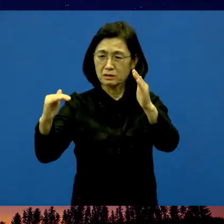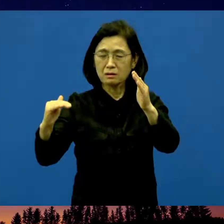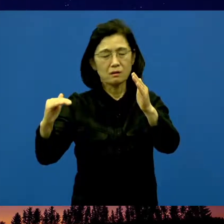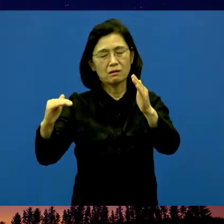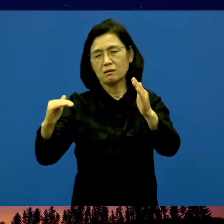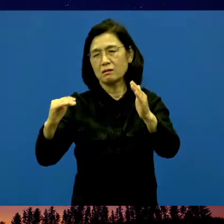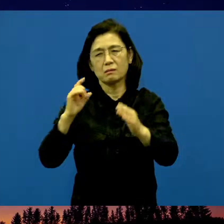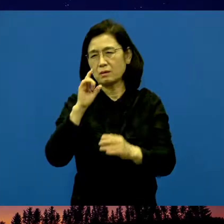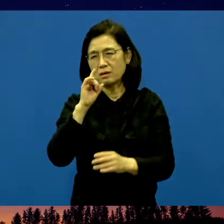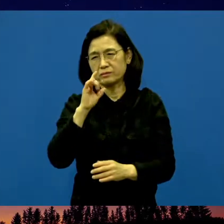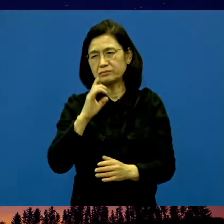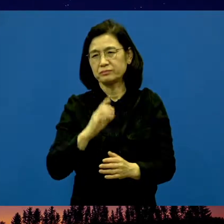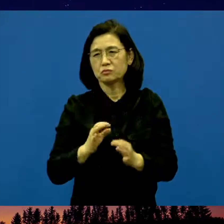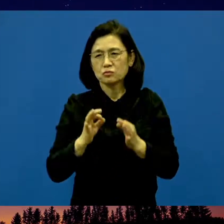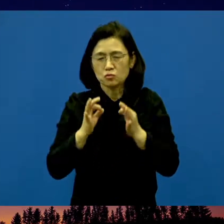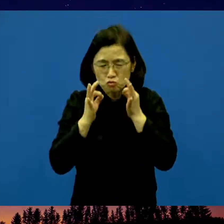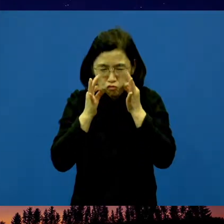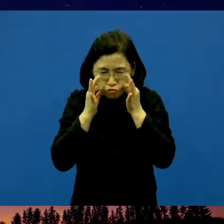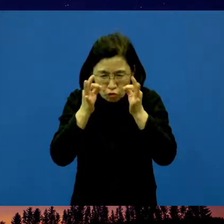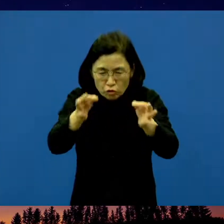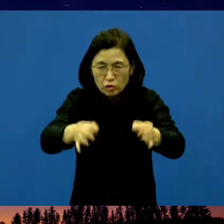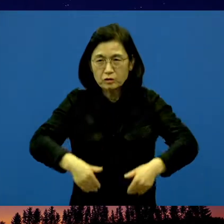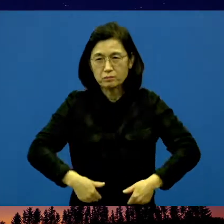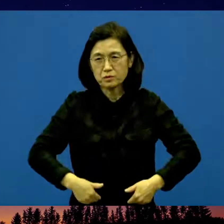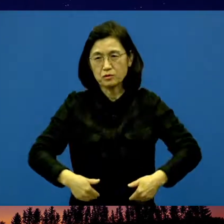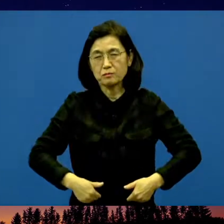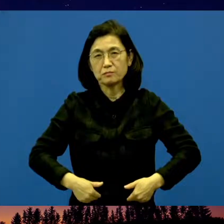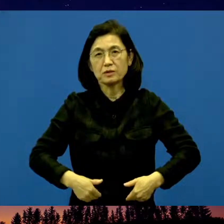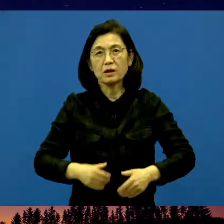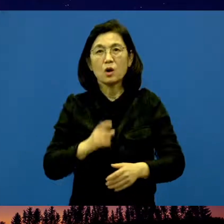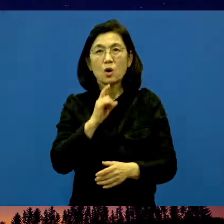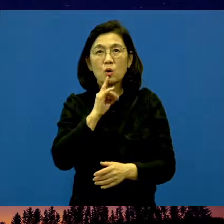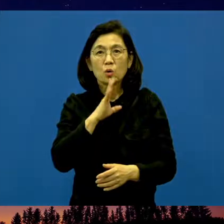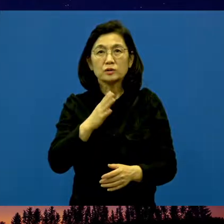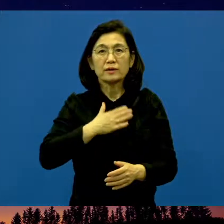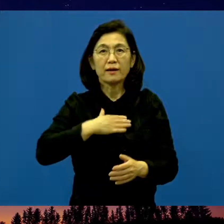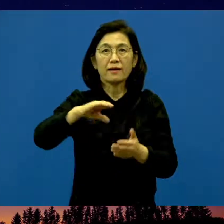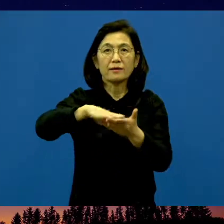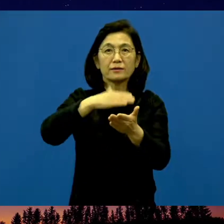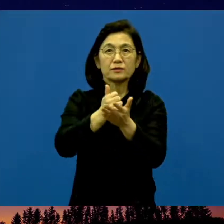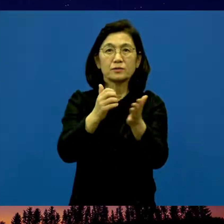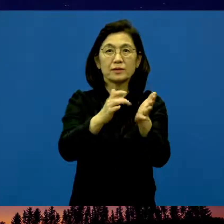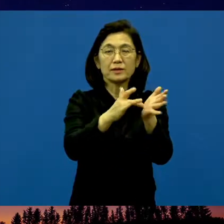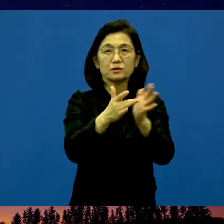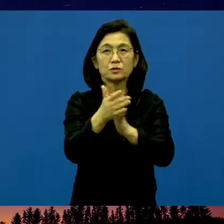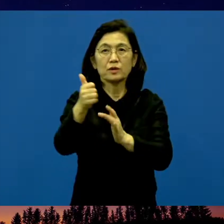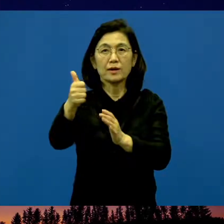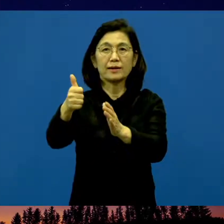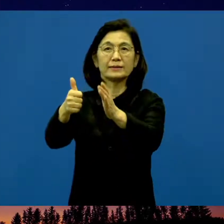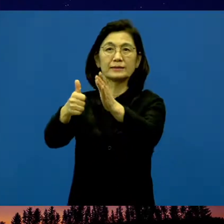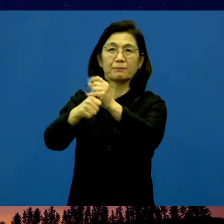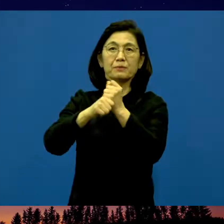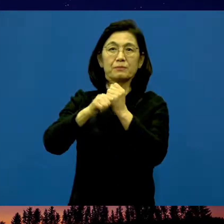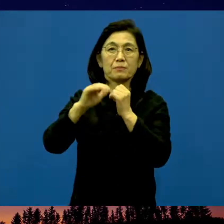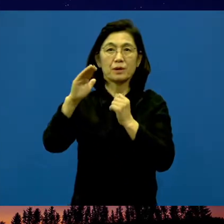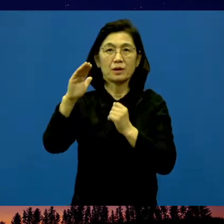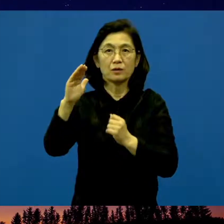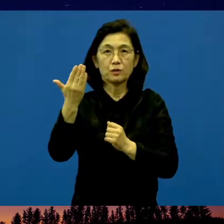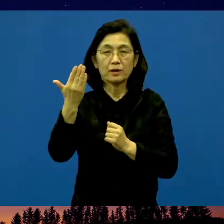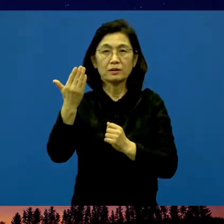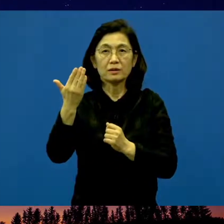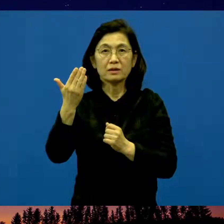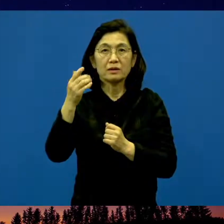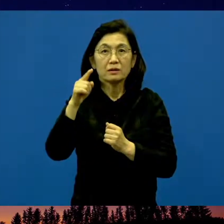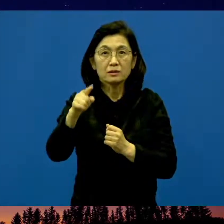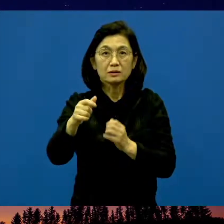아니요 온전히 이루었다 함도 아니라 오직 내가 그리스도 예수께 잡힌 바 된 그것을 잡으려고